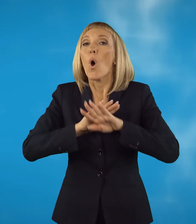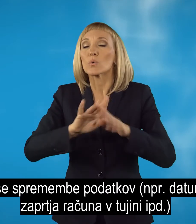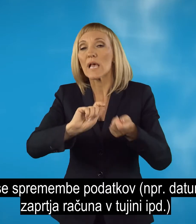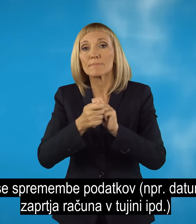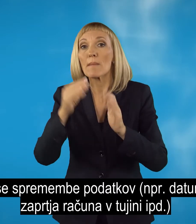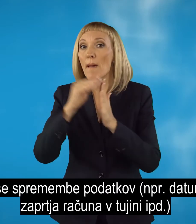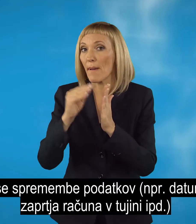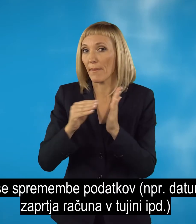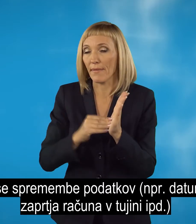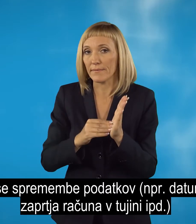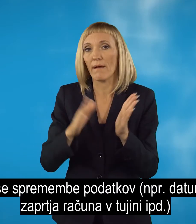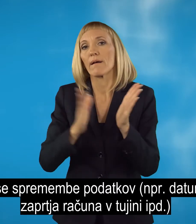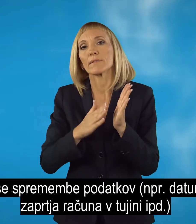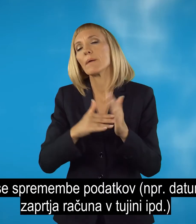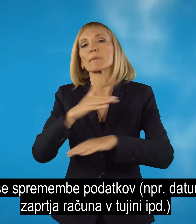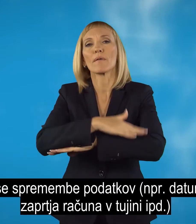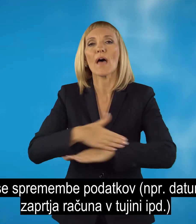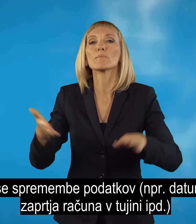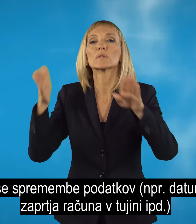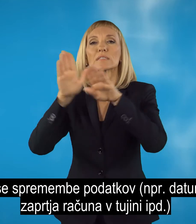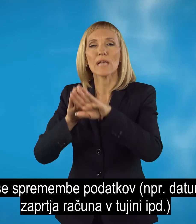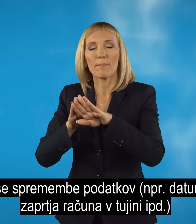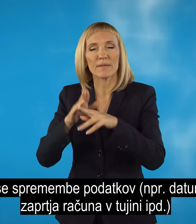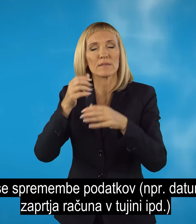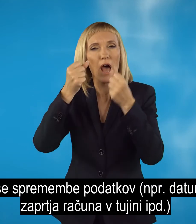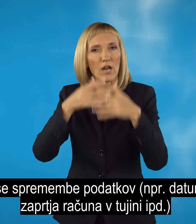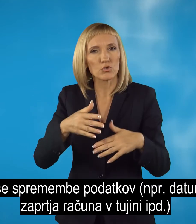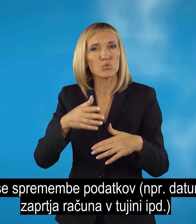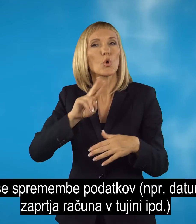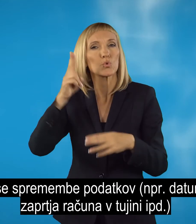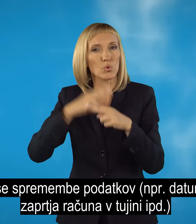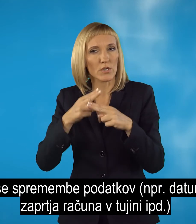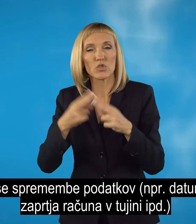Vse spremembe podatkov, na primer datum zaprtja računa v tujini in podobno,